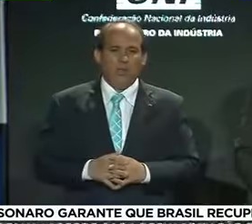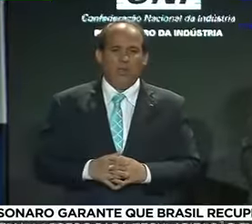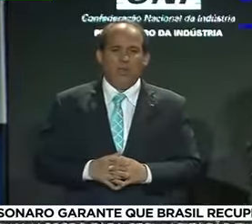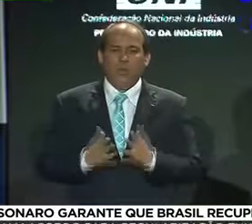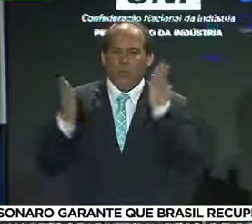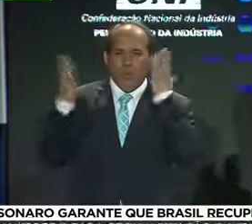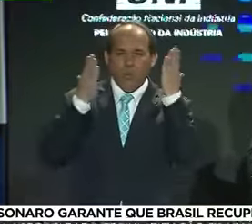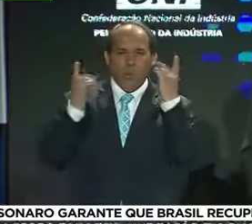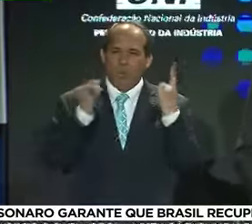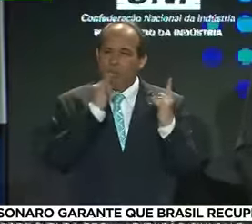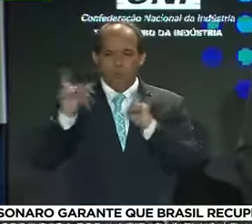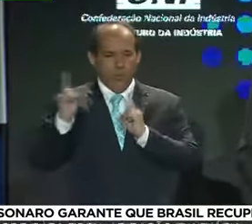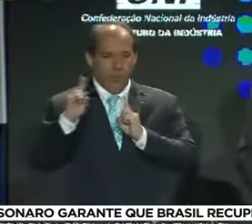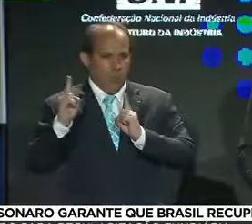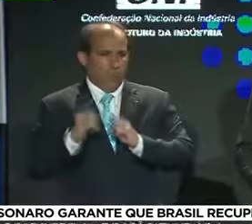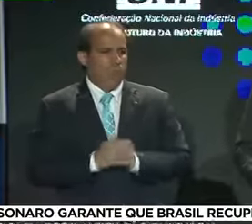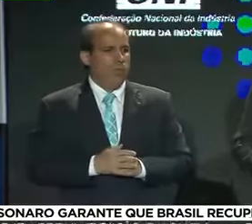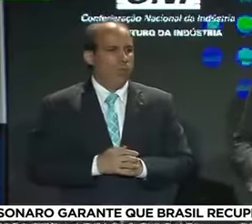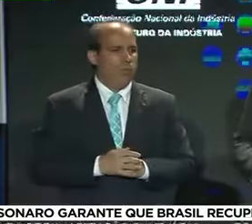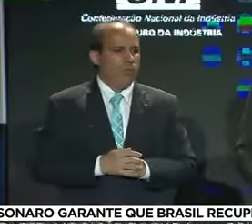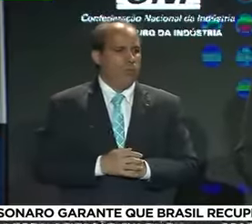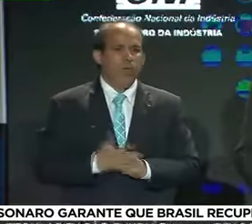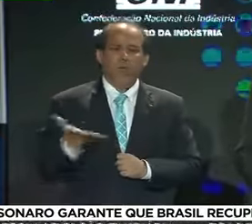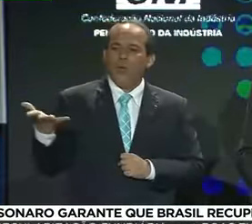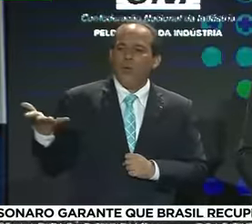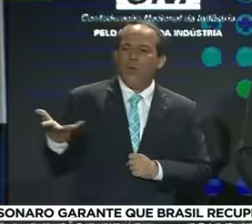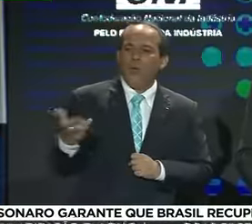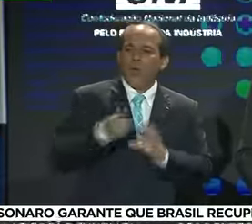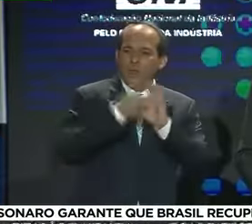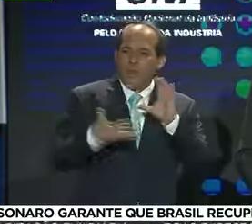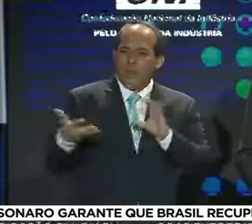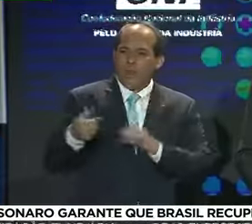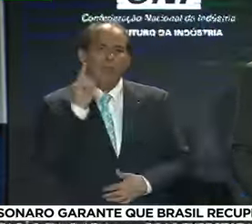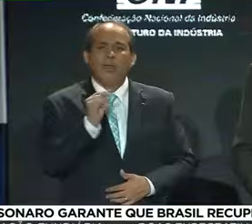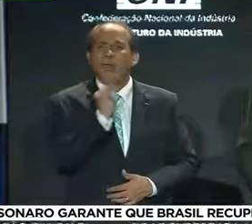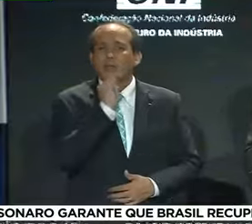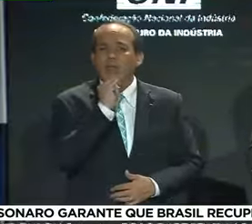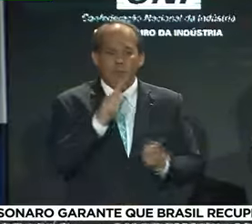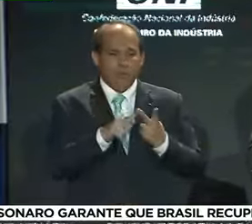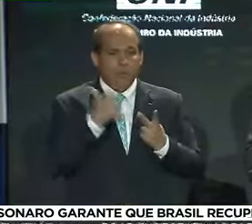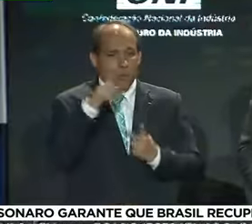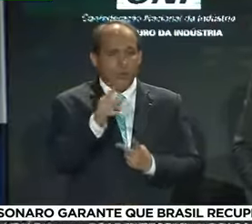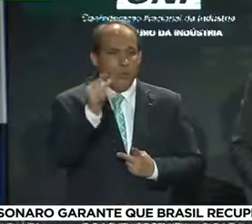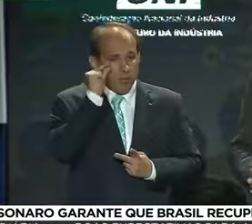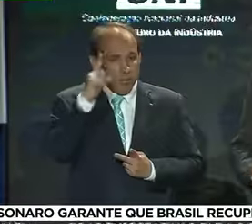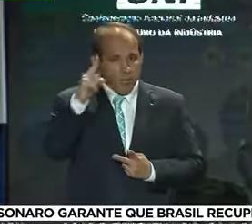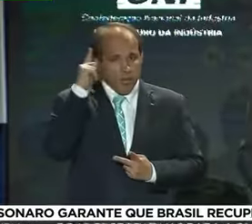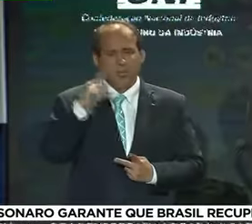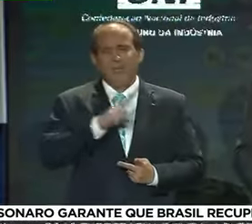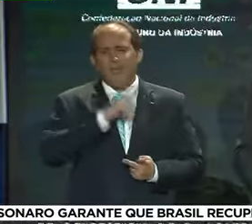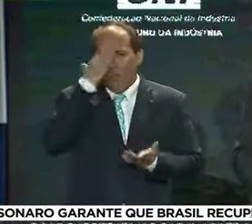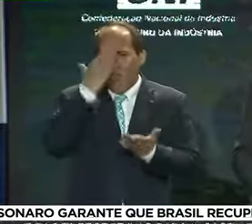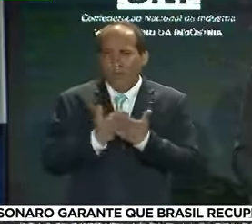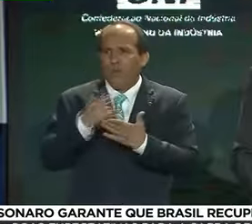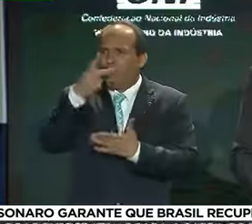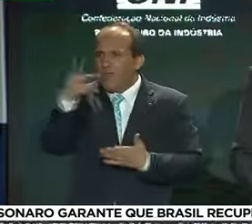comparando um a um, as qualidades desses ministros. O Paulo Guedes é a confiança no